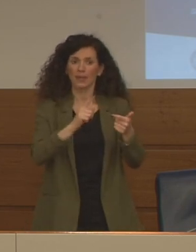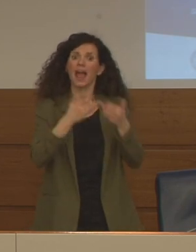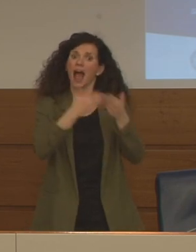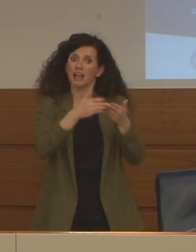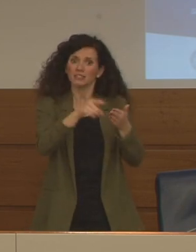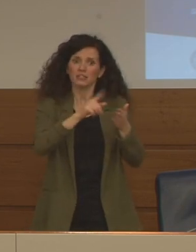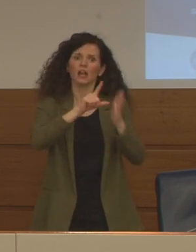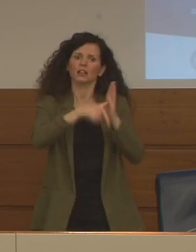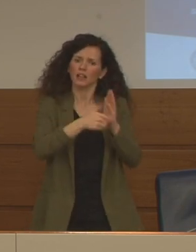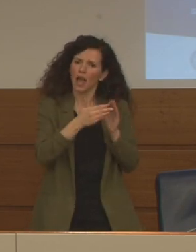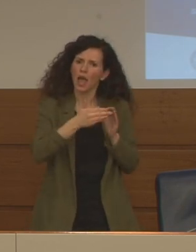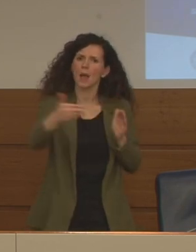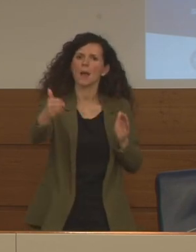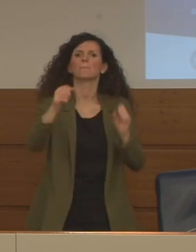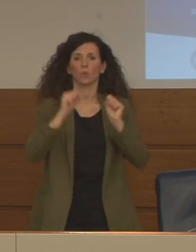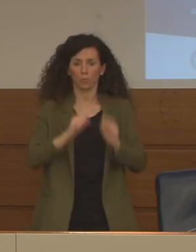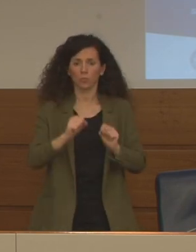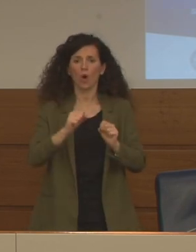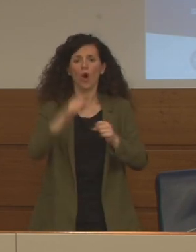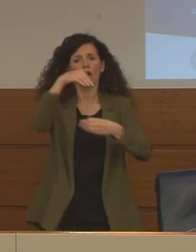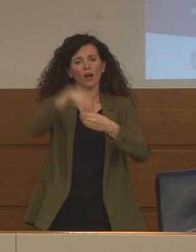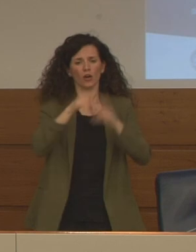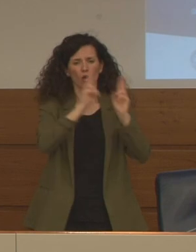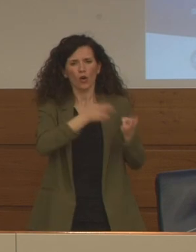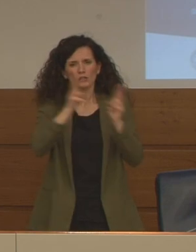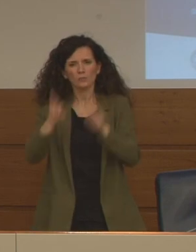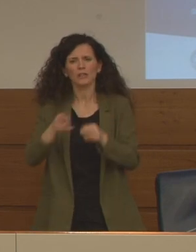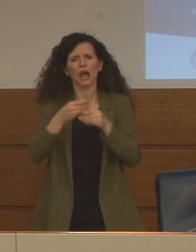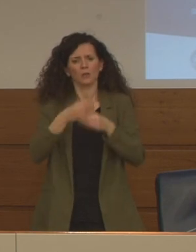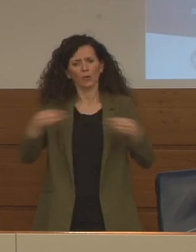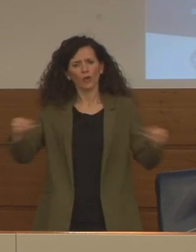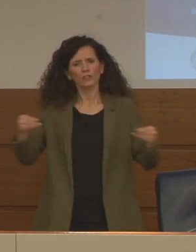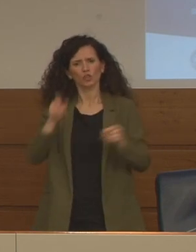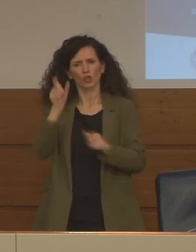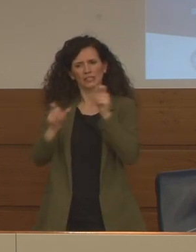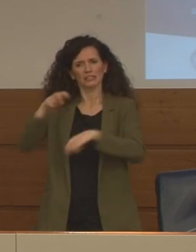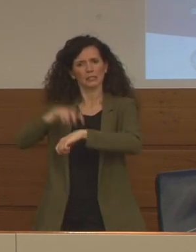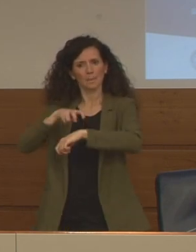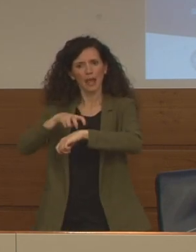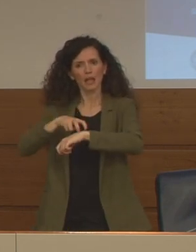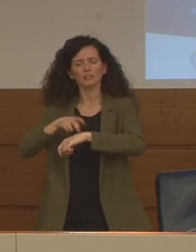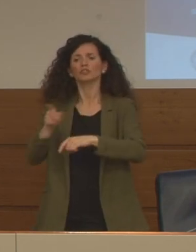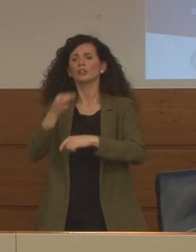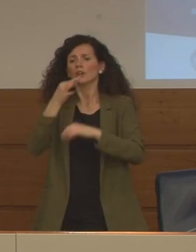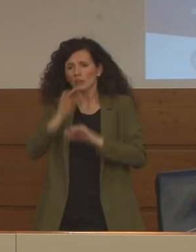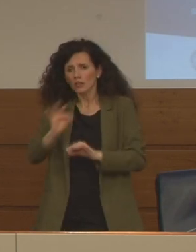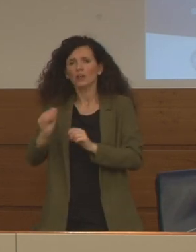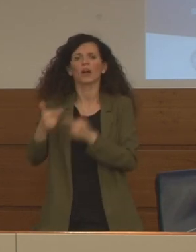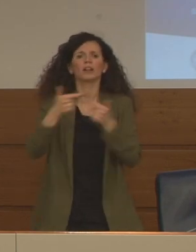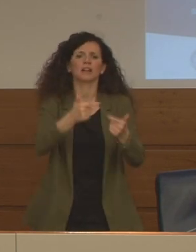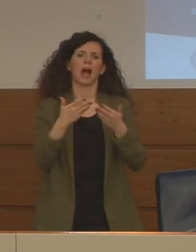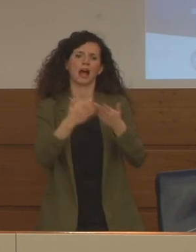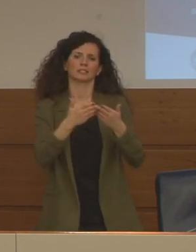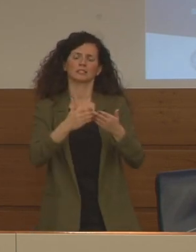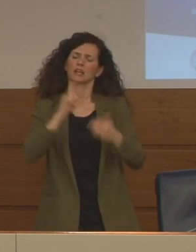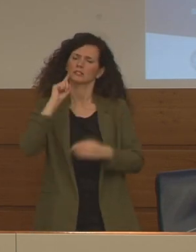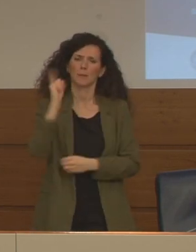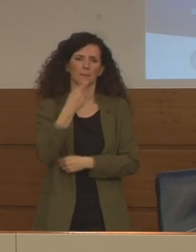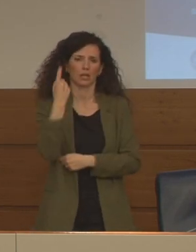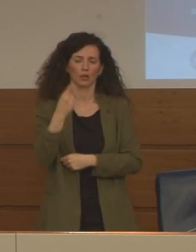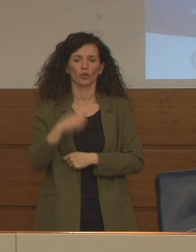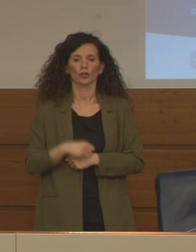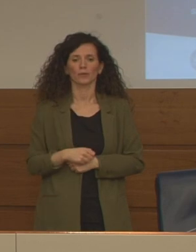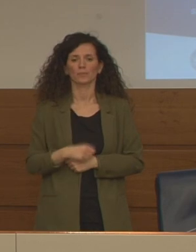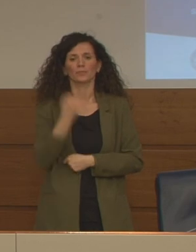così che possono trovare le nostre strutture sanitarie e i nostri professionisti in grado di dare la migliore assistenza un'ultima osservazione